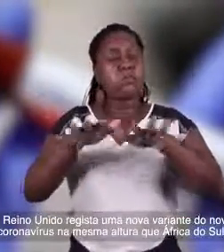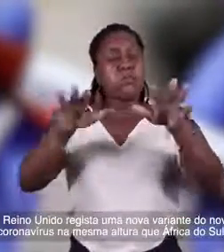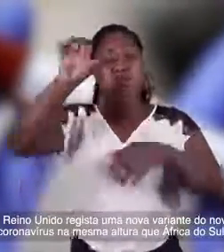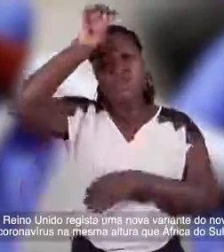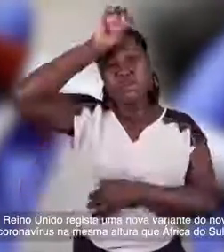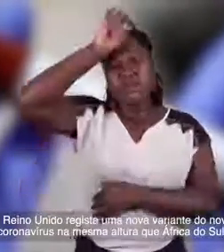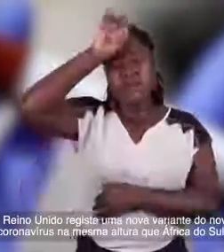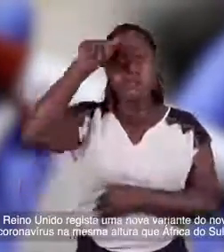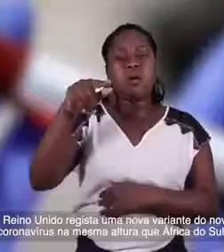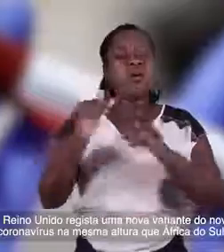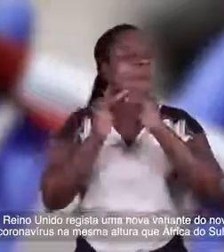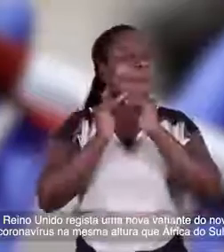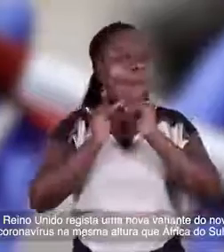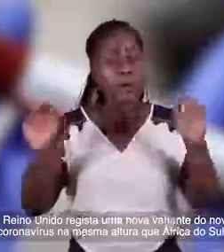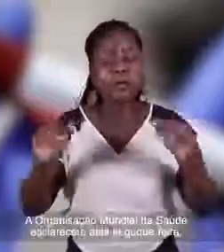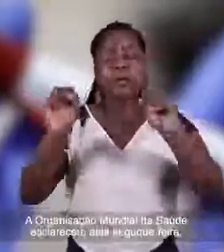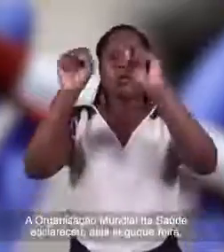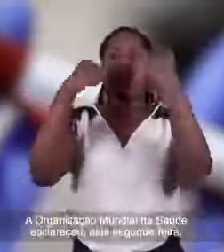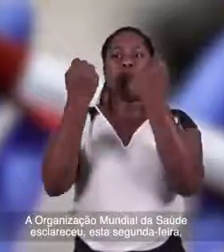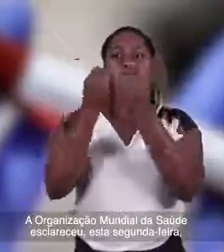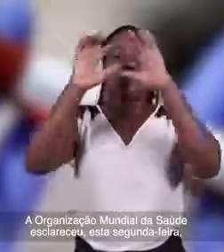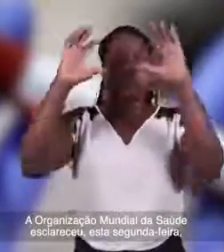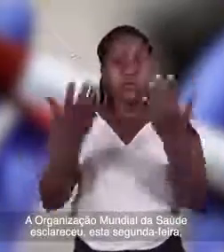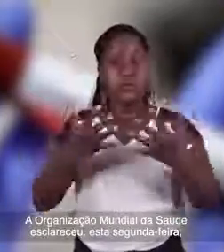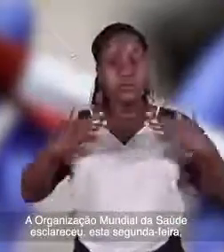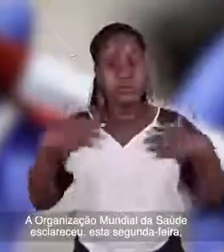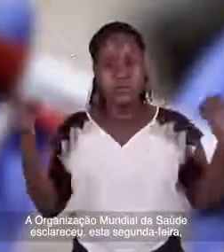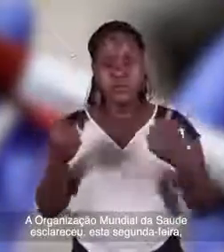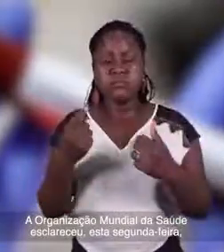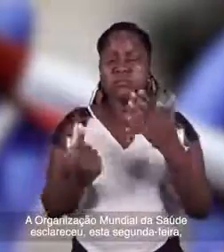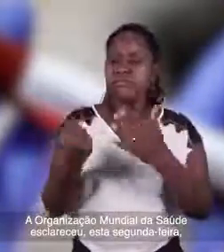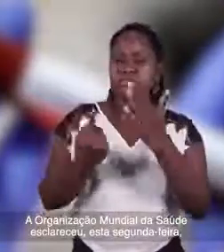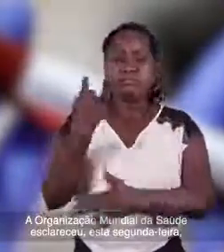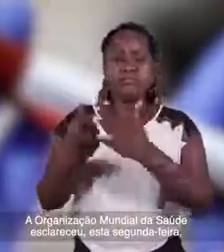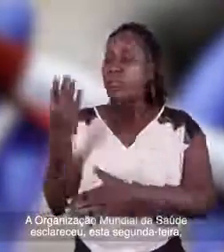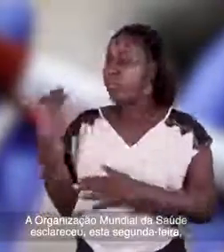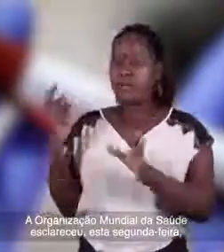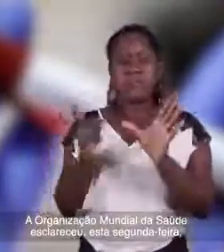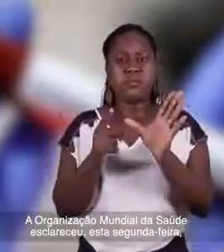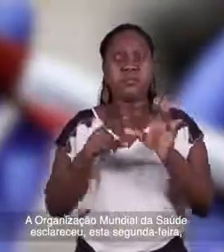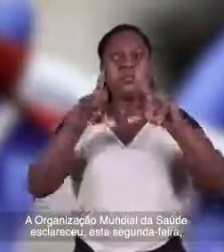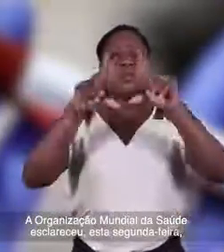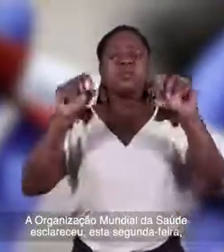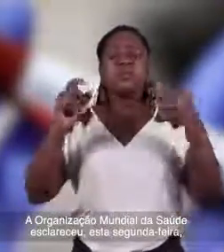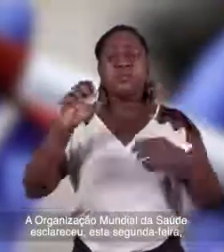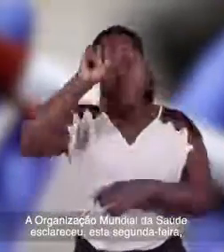que a África do Sul. A Organização Mundial da Saúde esclareceu